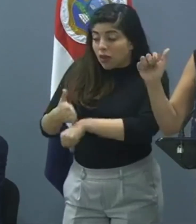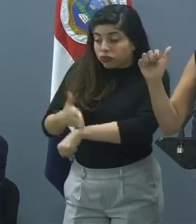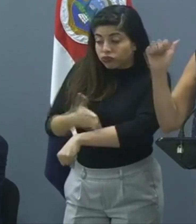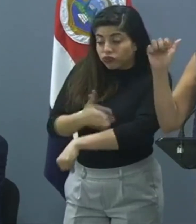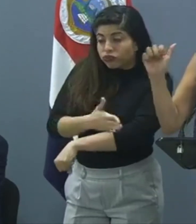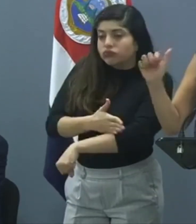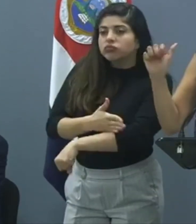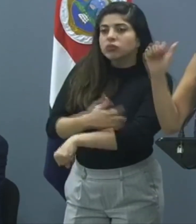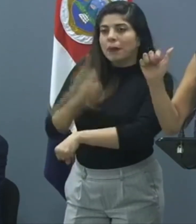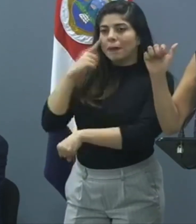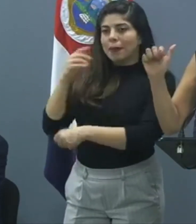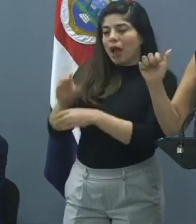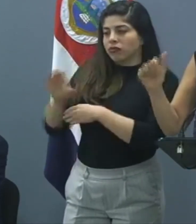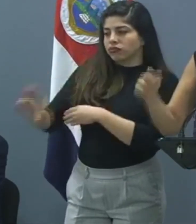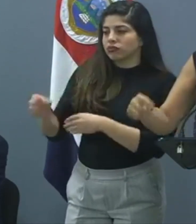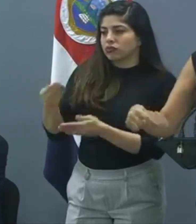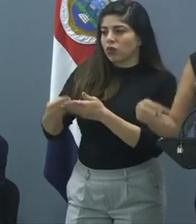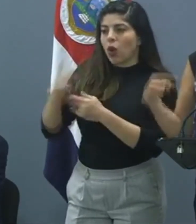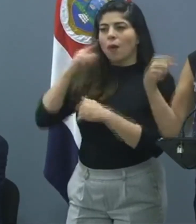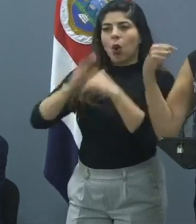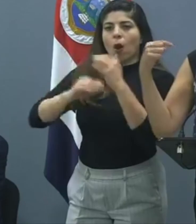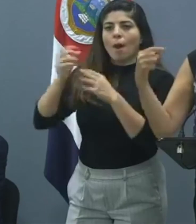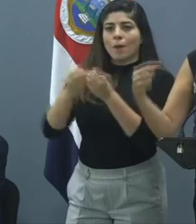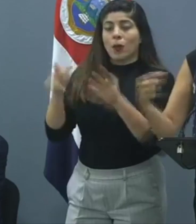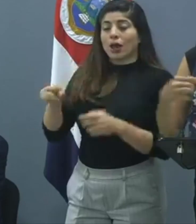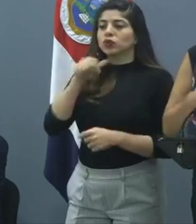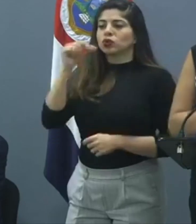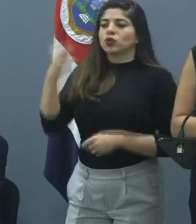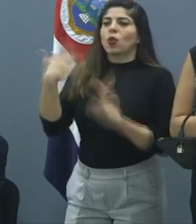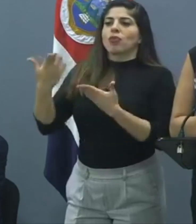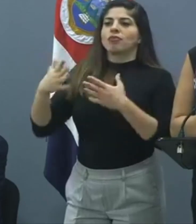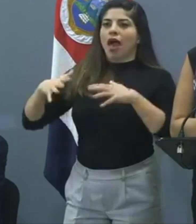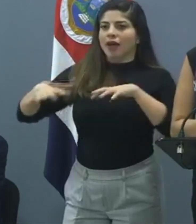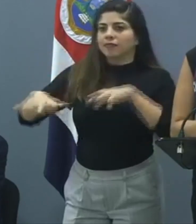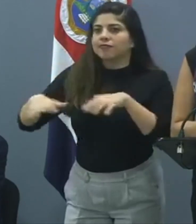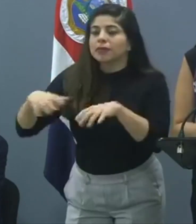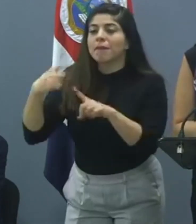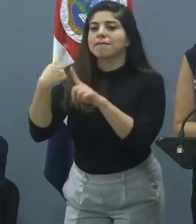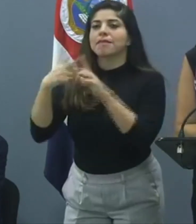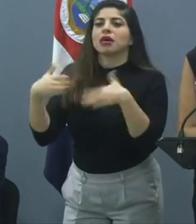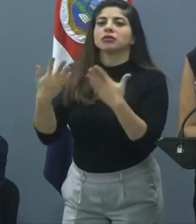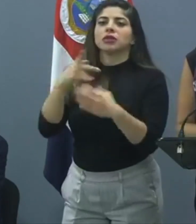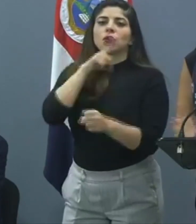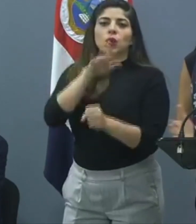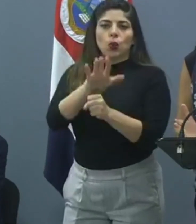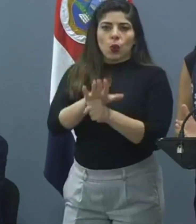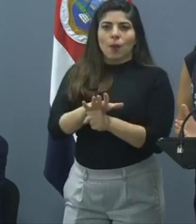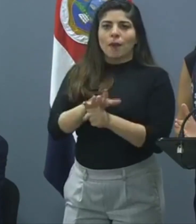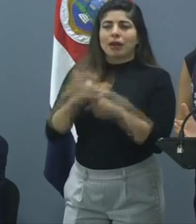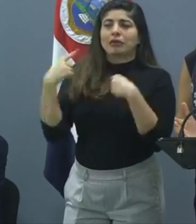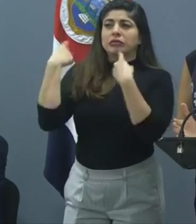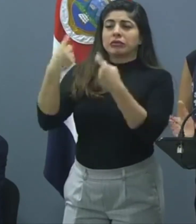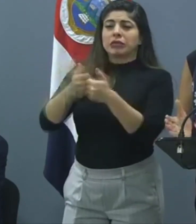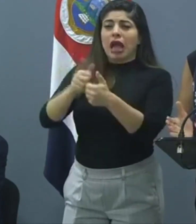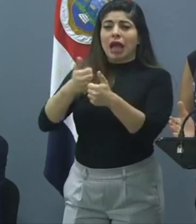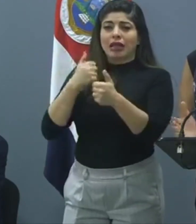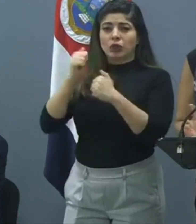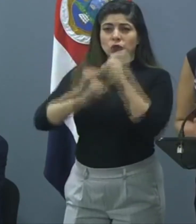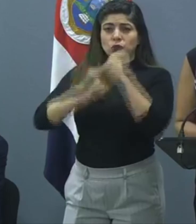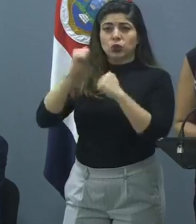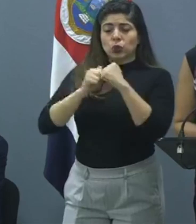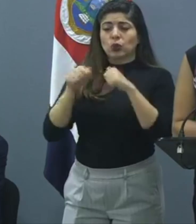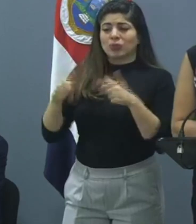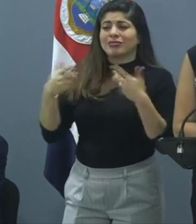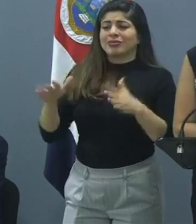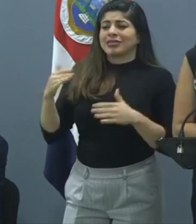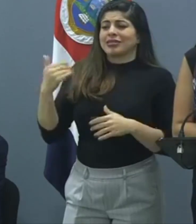en inversión de obra pública esto no solamente va a reactivar va a ser el cumplimiento de un atraso en infraestructura que lleva